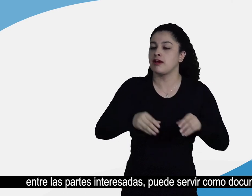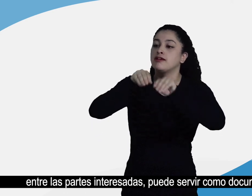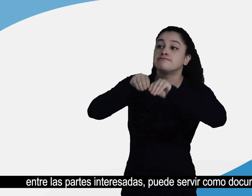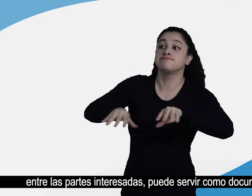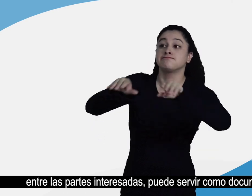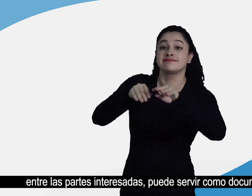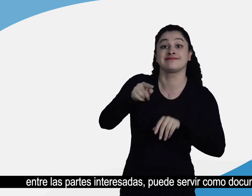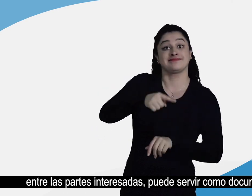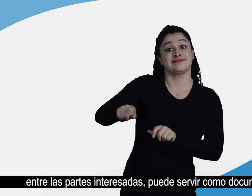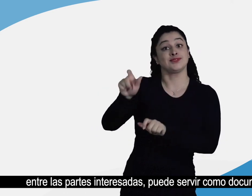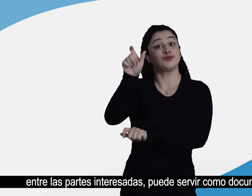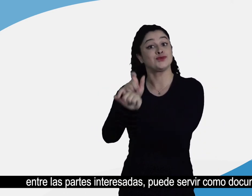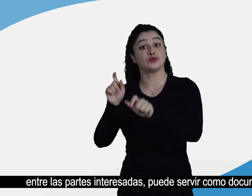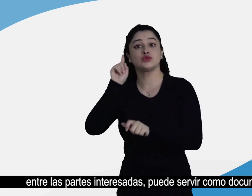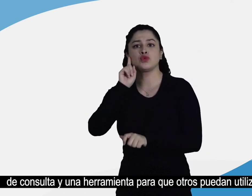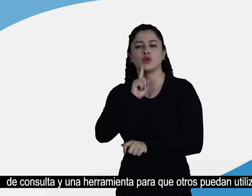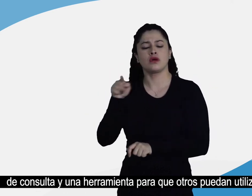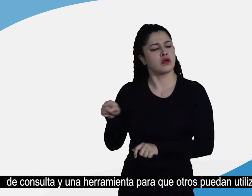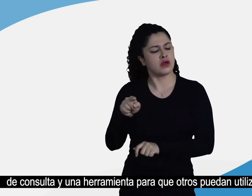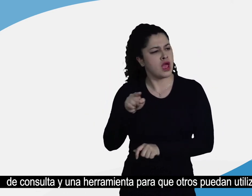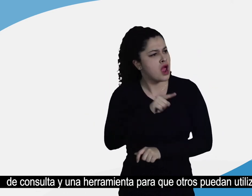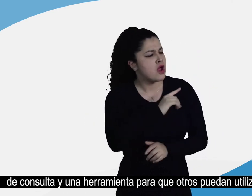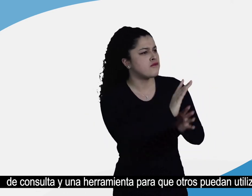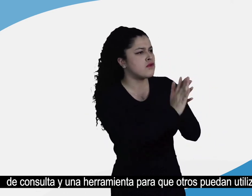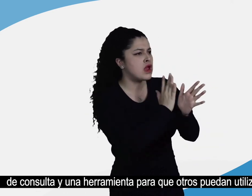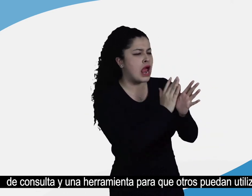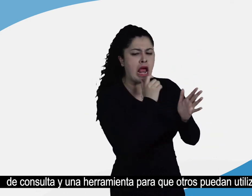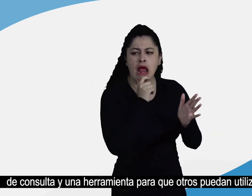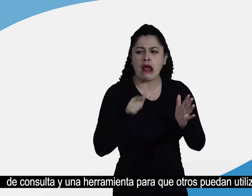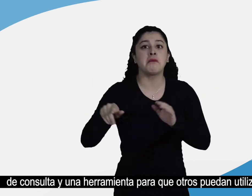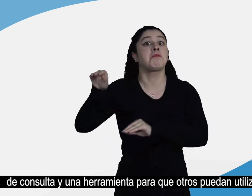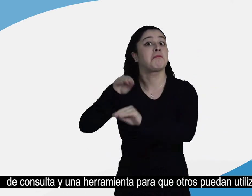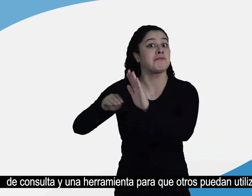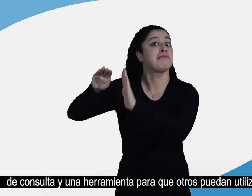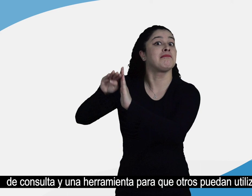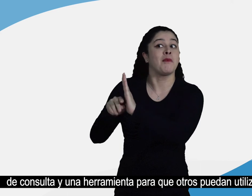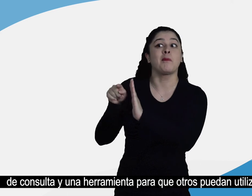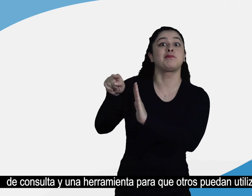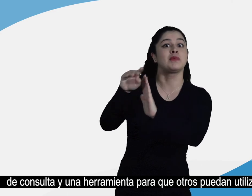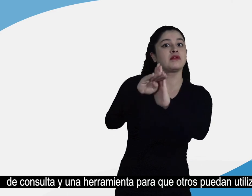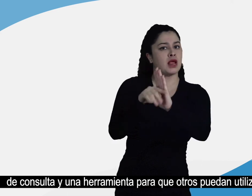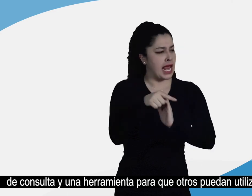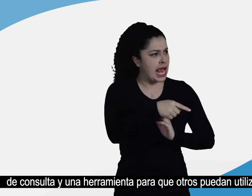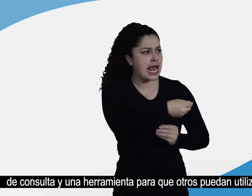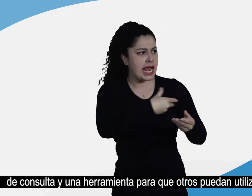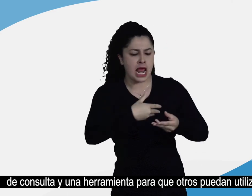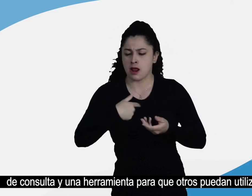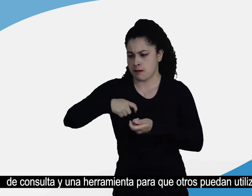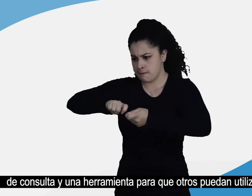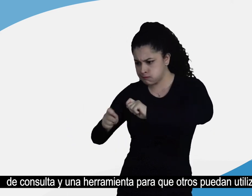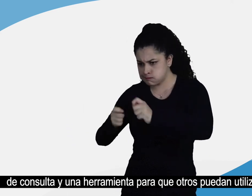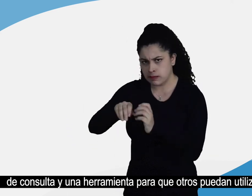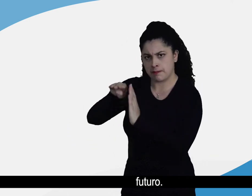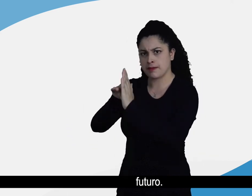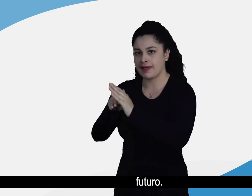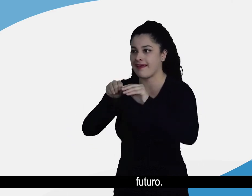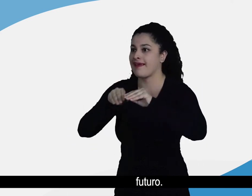Puede servir como documento de consulta y una herramienta para que otros puedan utilizarlo en el futuro.